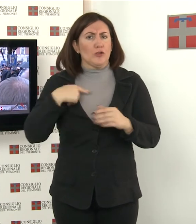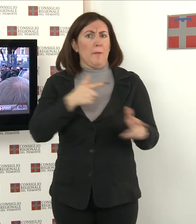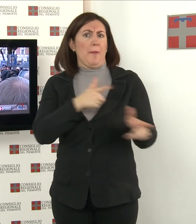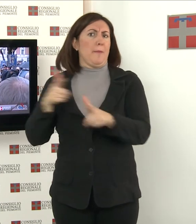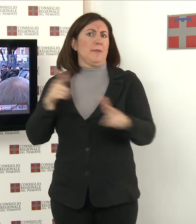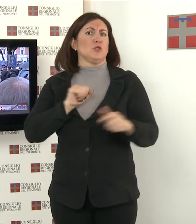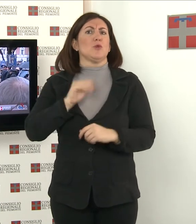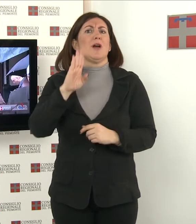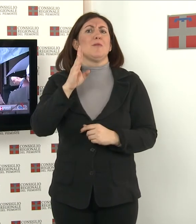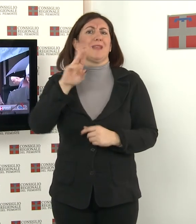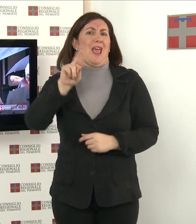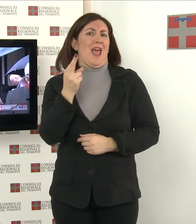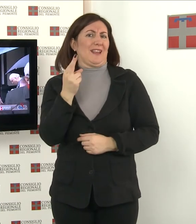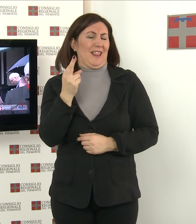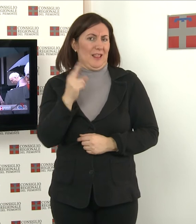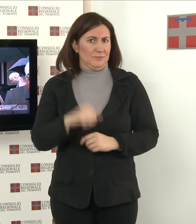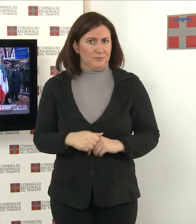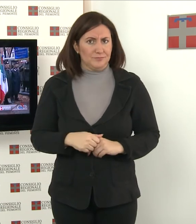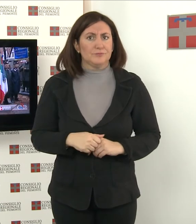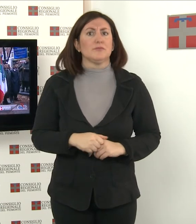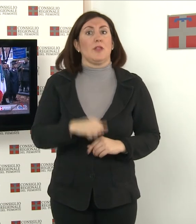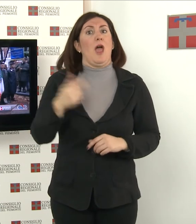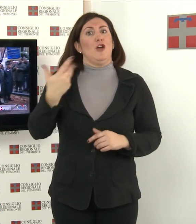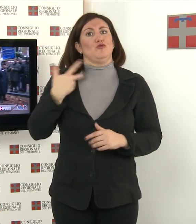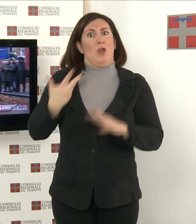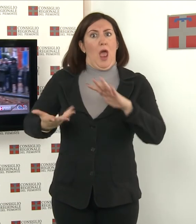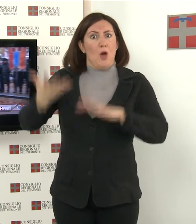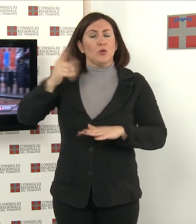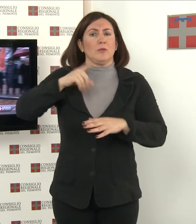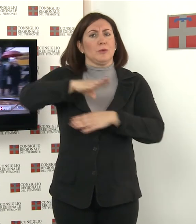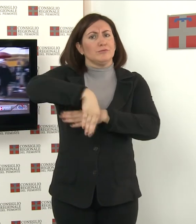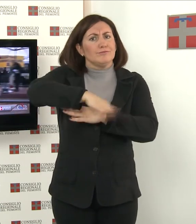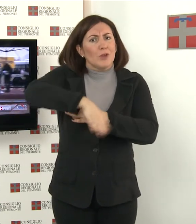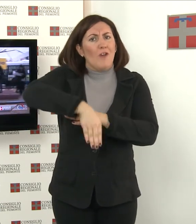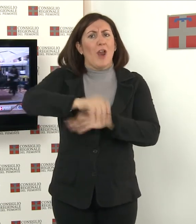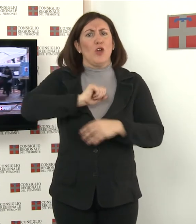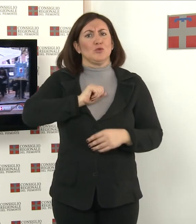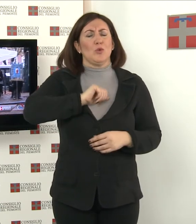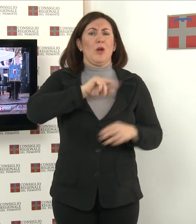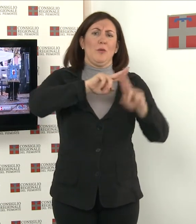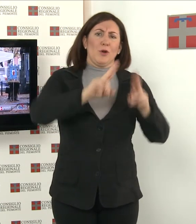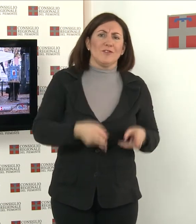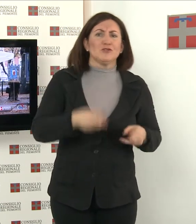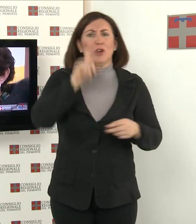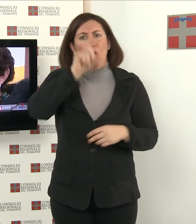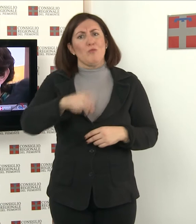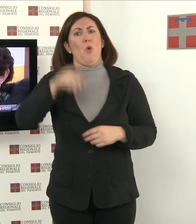brigate rosse alla presenza delle autorità e dei gonfaloni di comune e provincia di torino e della regione piemonte è stata letta la motivazione della medaglia